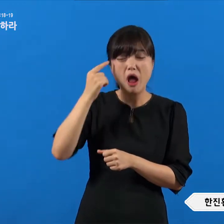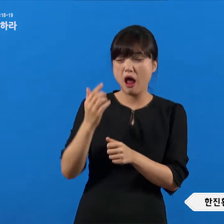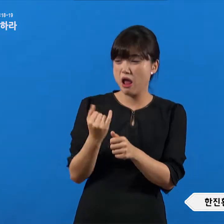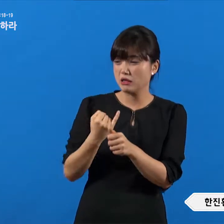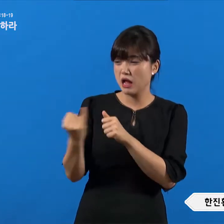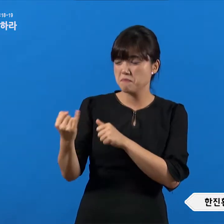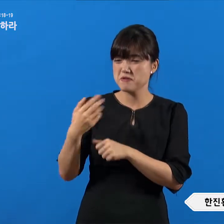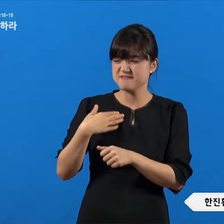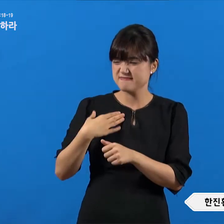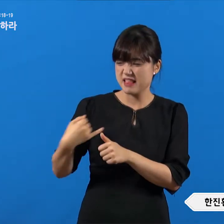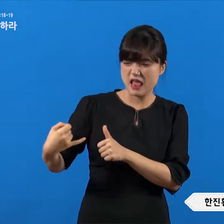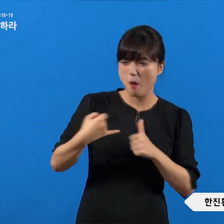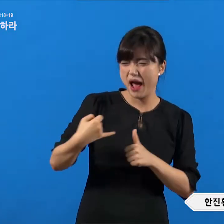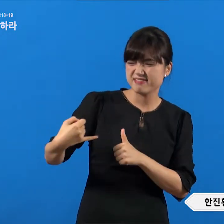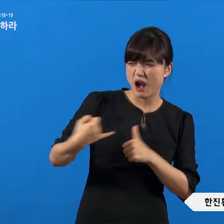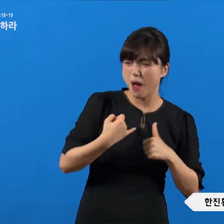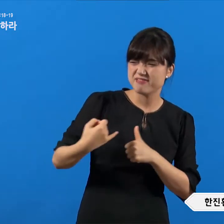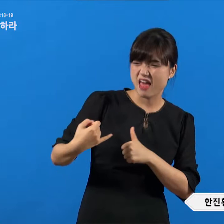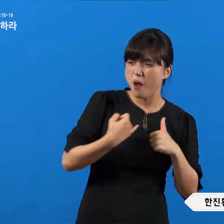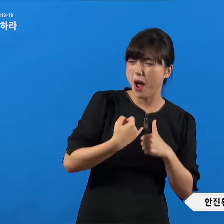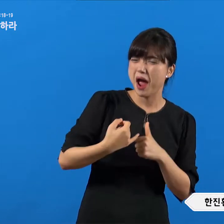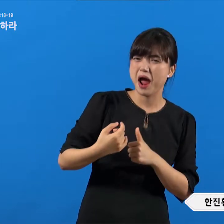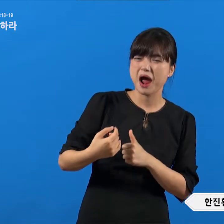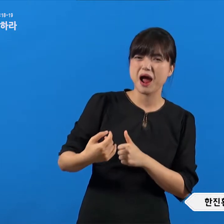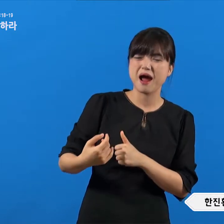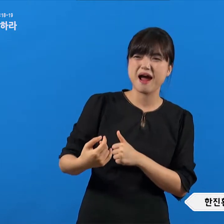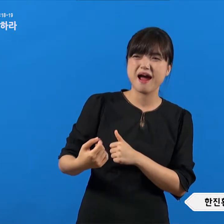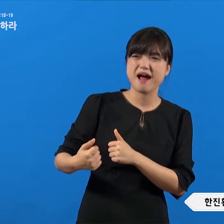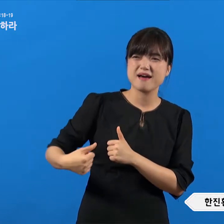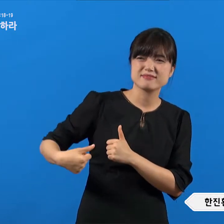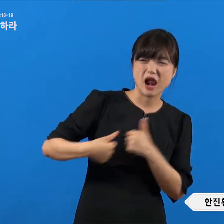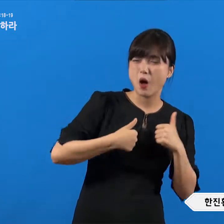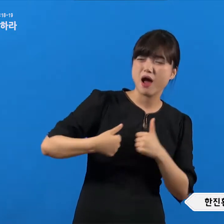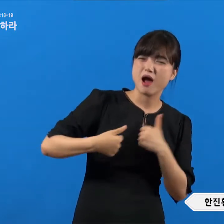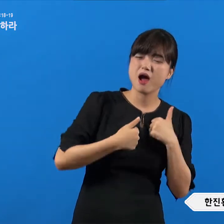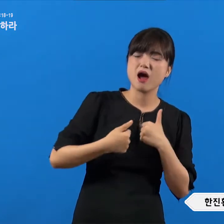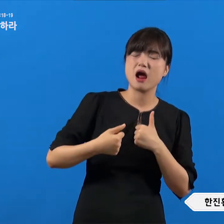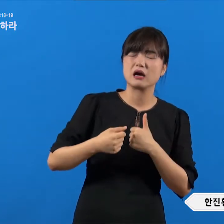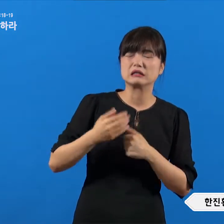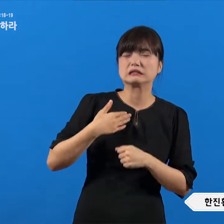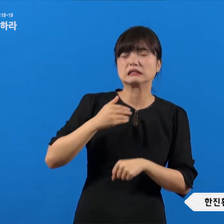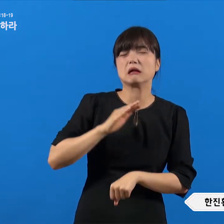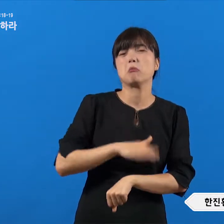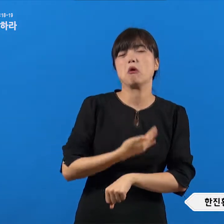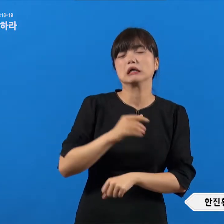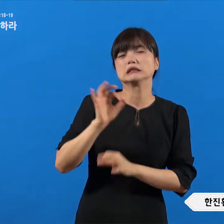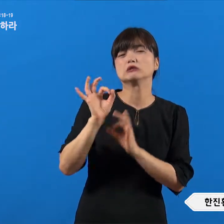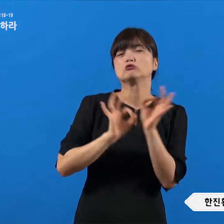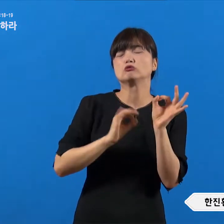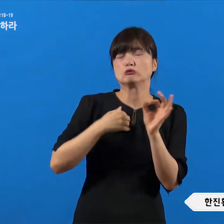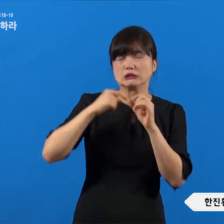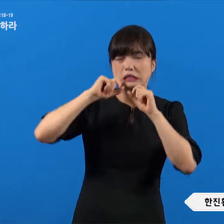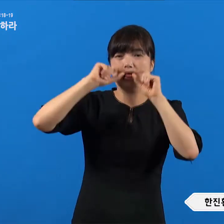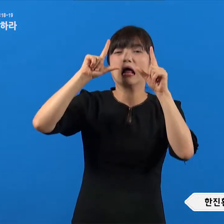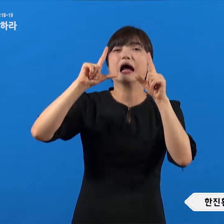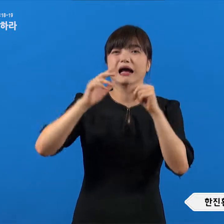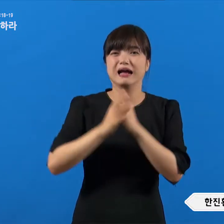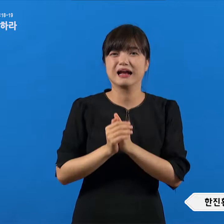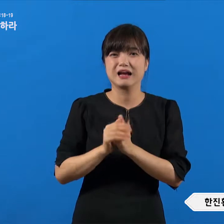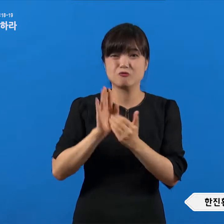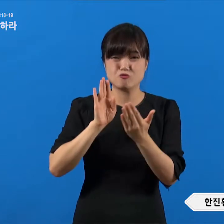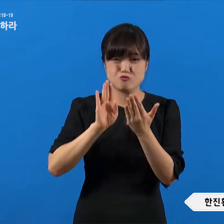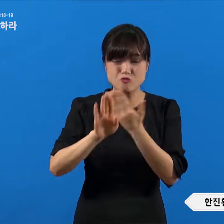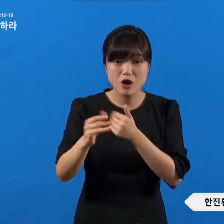스타일로 뜯어 고치려고 한 것이 잘못이었다는 것을 깨닫게 되었습니다. 두 사람이 다 그것을 깨닫고 나니까